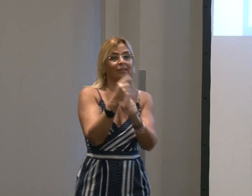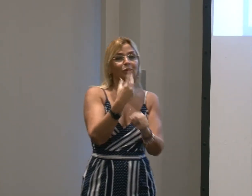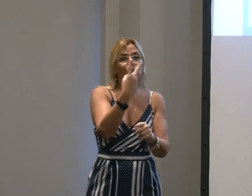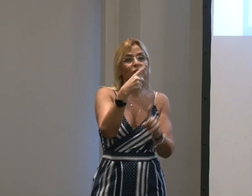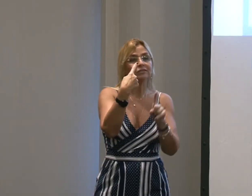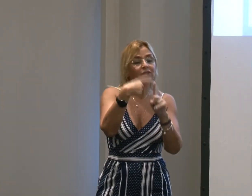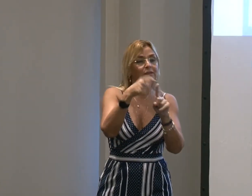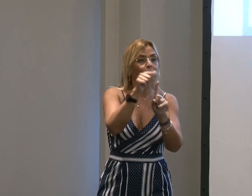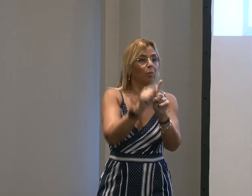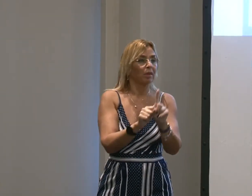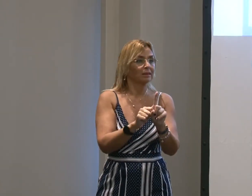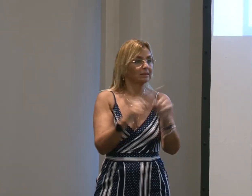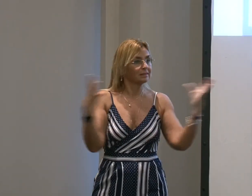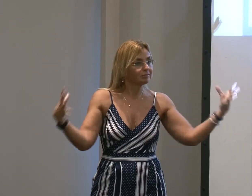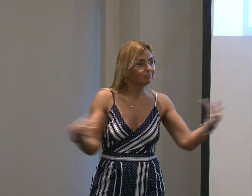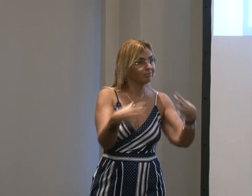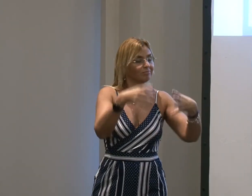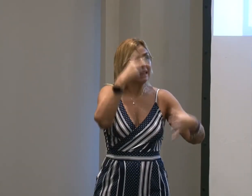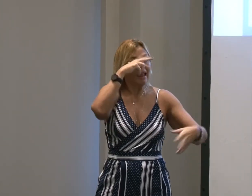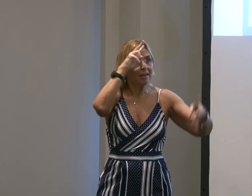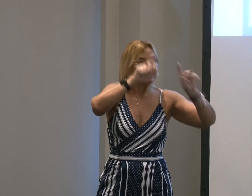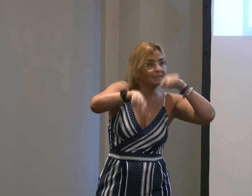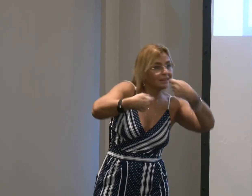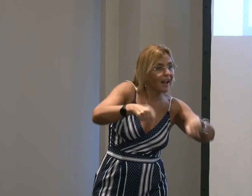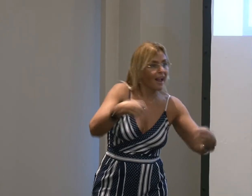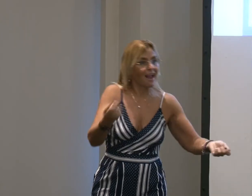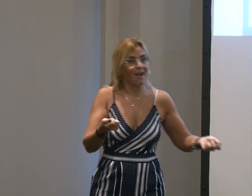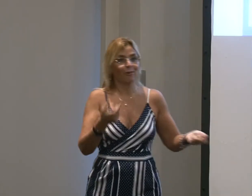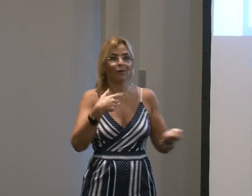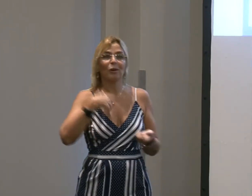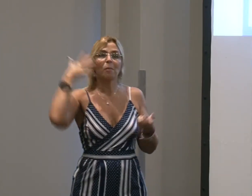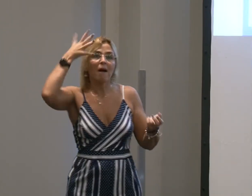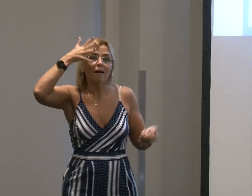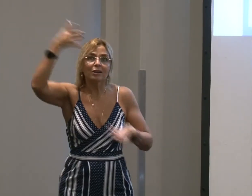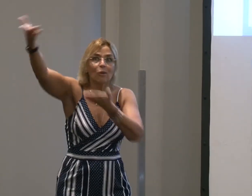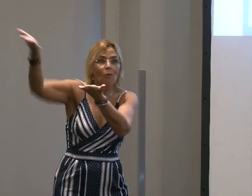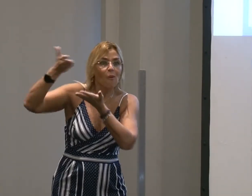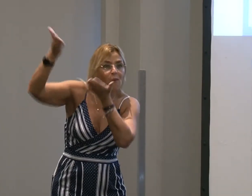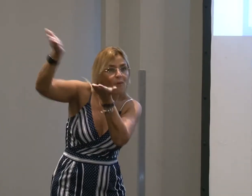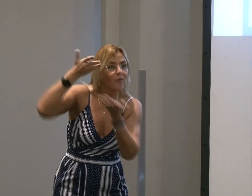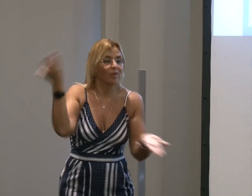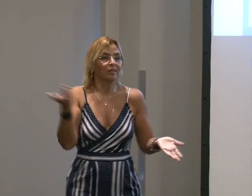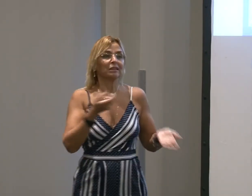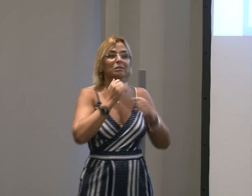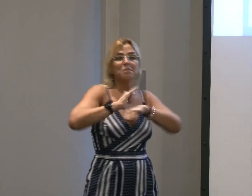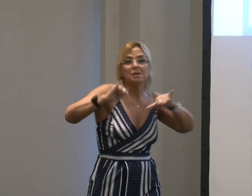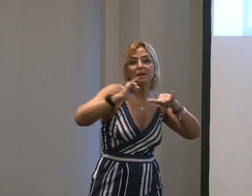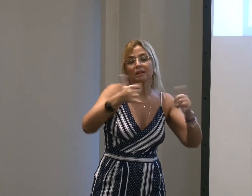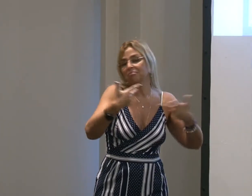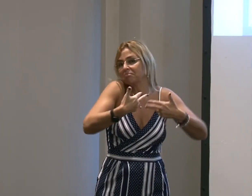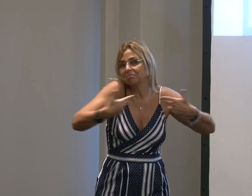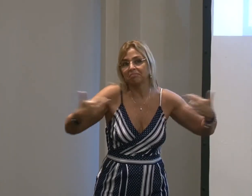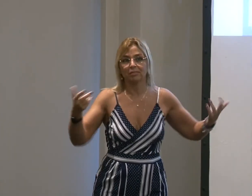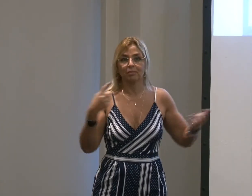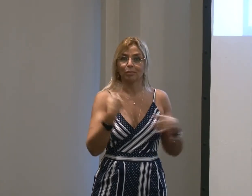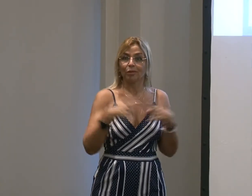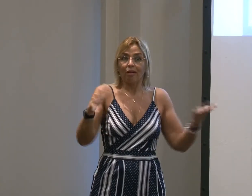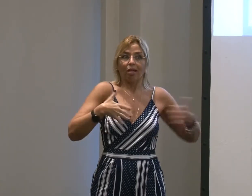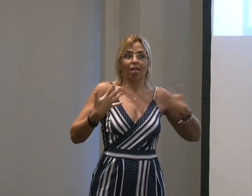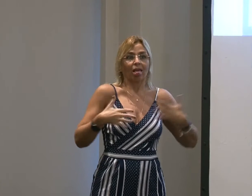Existem alguns alunos meus que querem manter um contato com a língua de